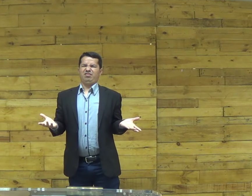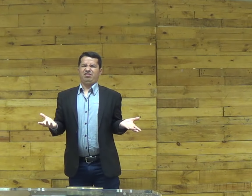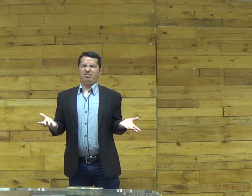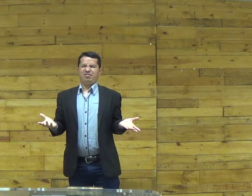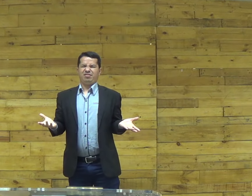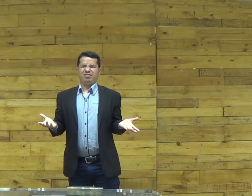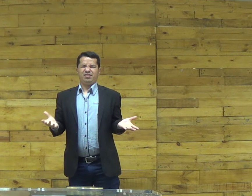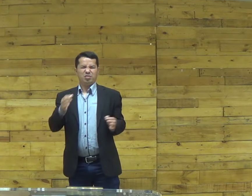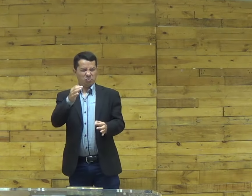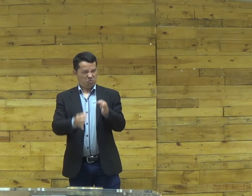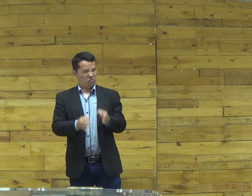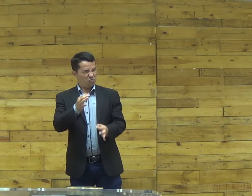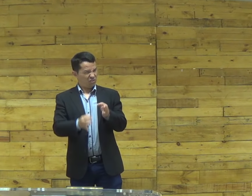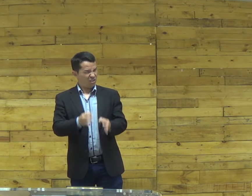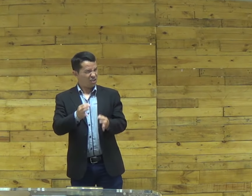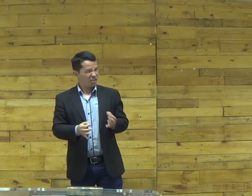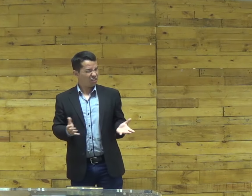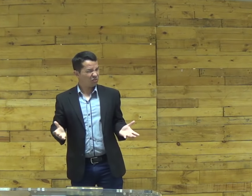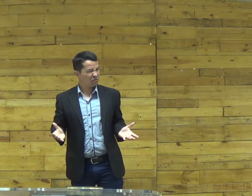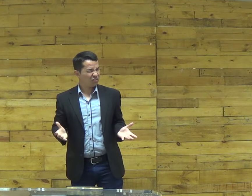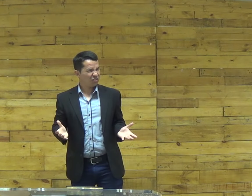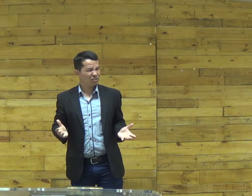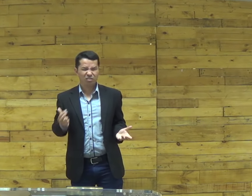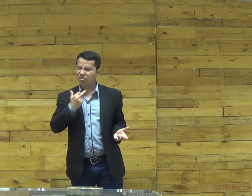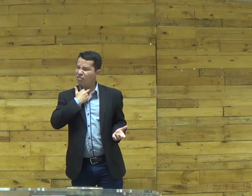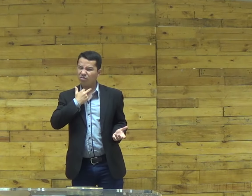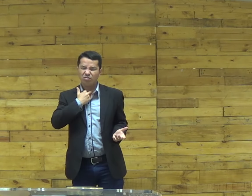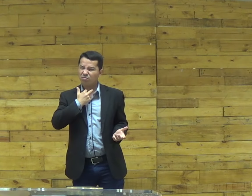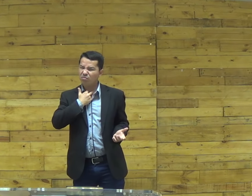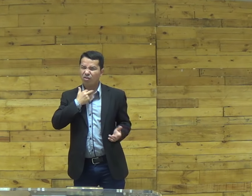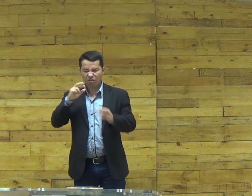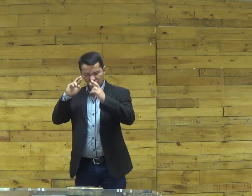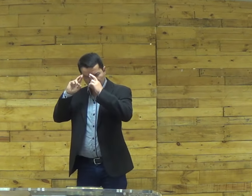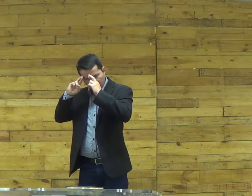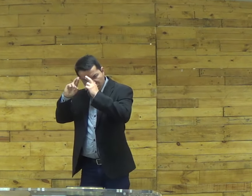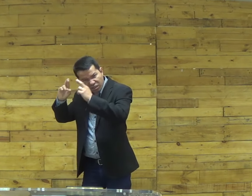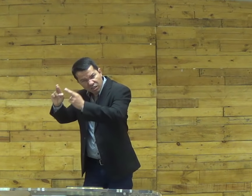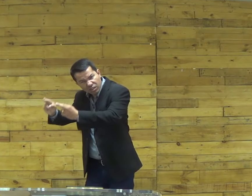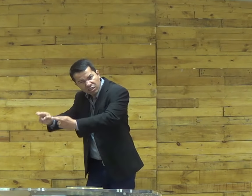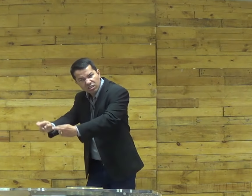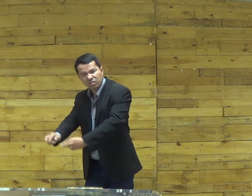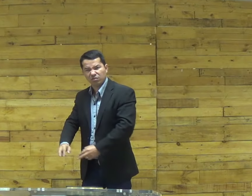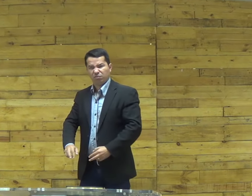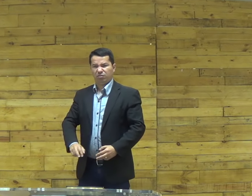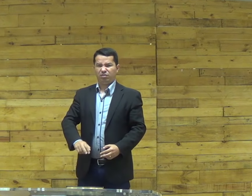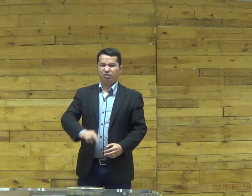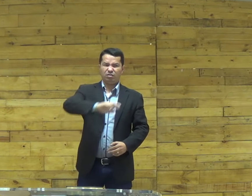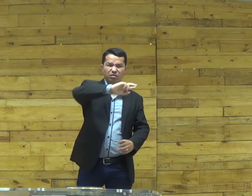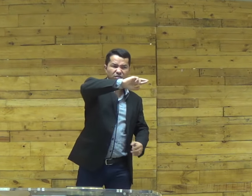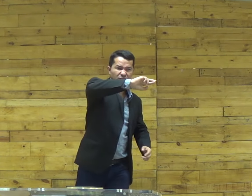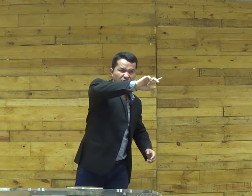que tem que colocar em plano? Você tá julgando? Você é juiz? Não. Então respeita.